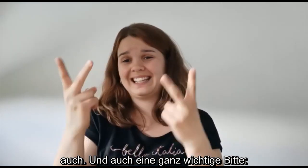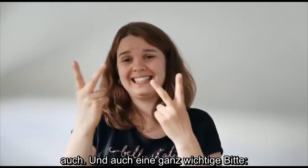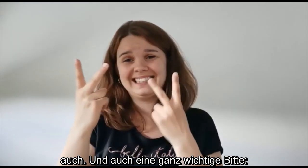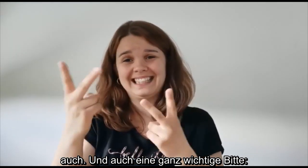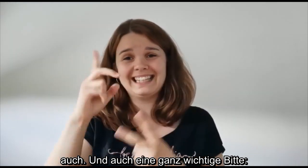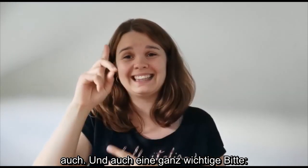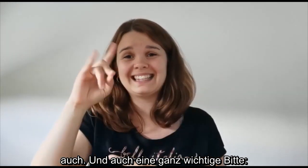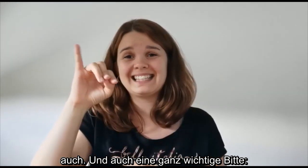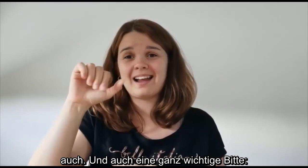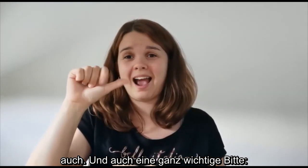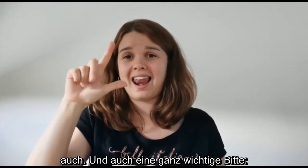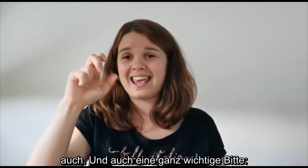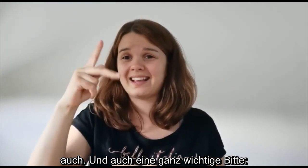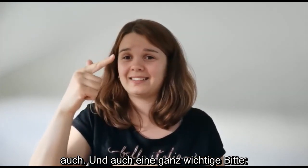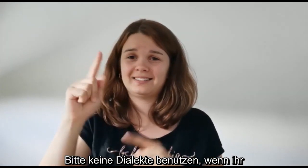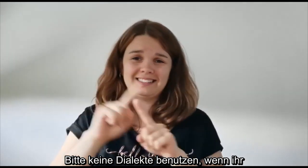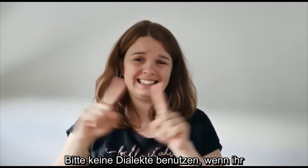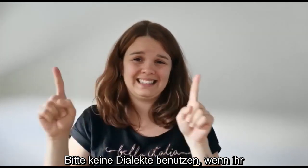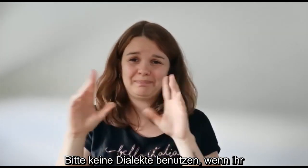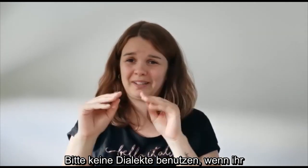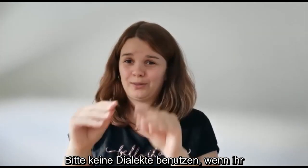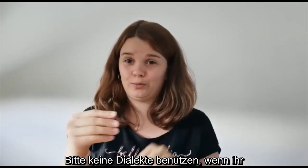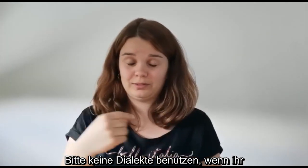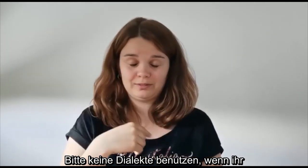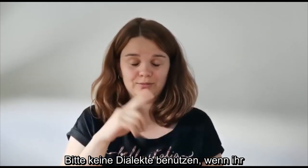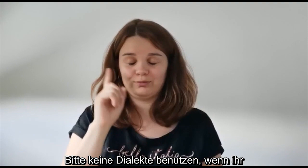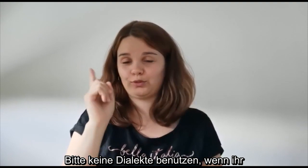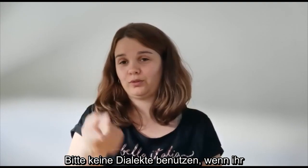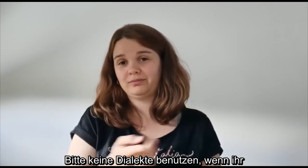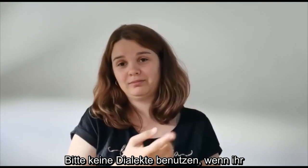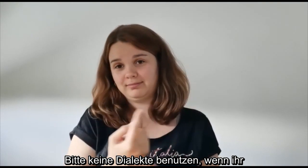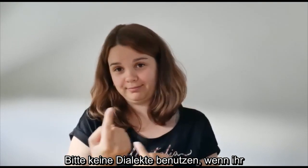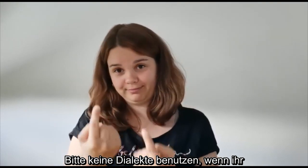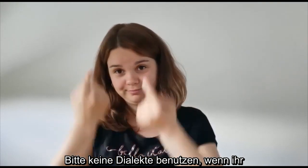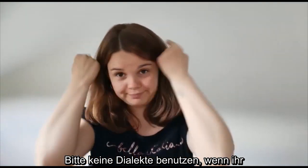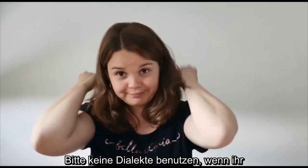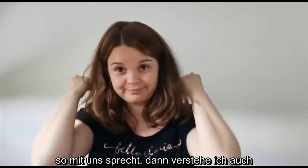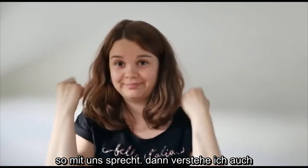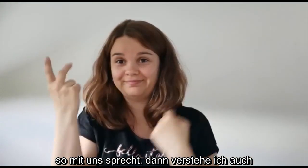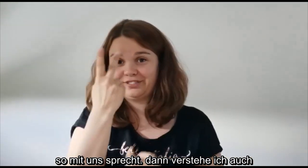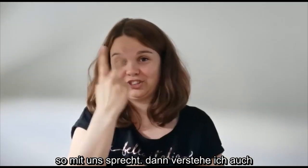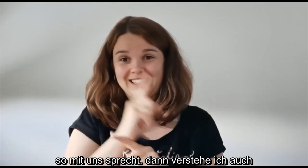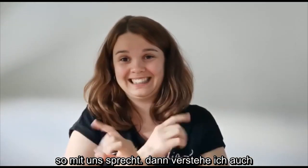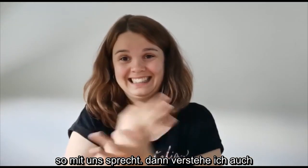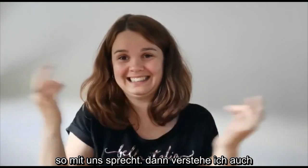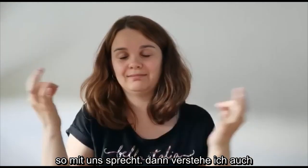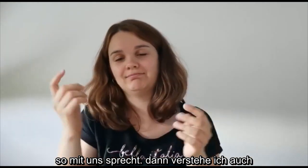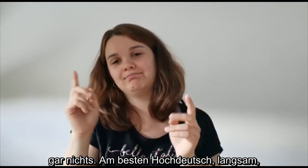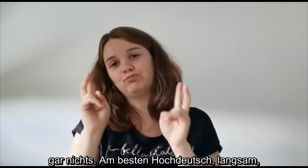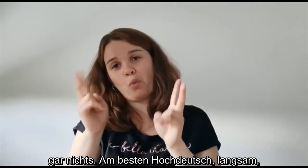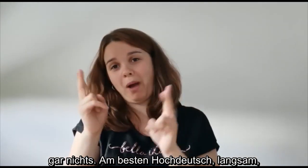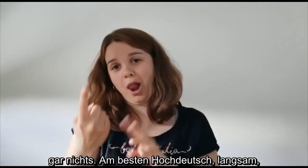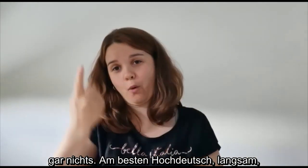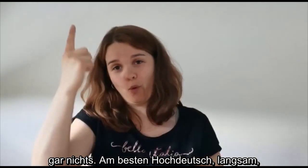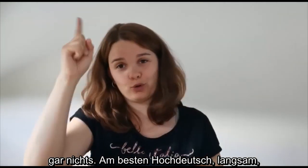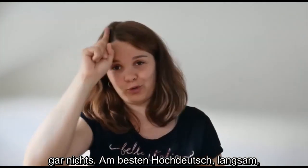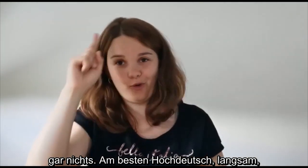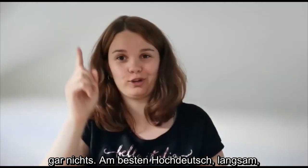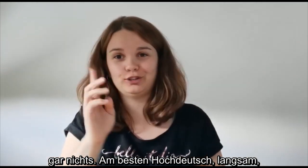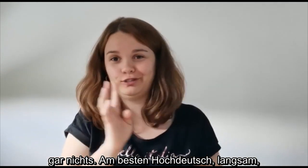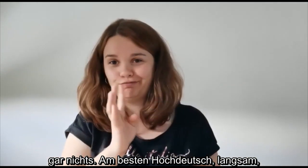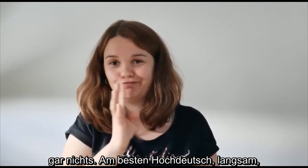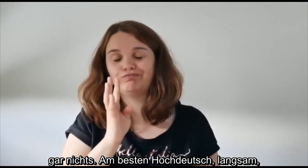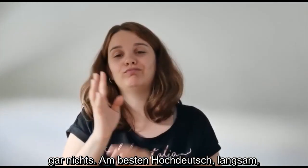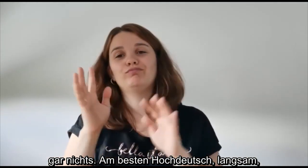Und auch eine ganz wichtige Bitte, bitte keine Dialekte benutzen Wenn ihr so mit uns sprecht, dann verstehe ich auch gar nichts Am